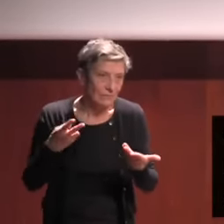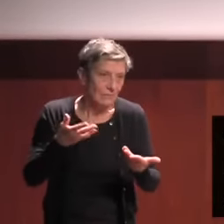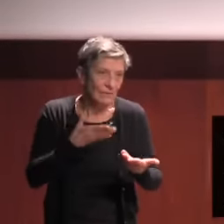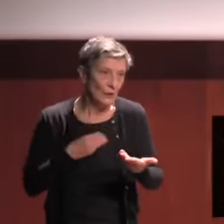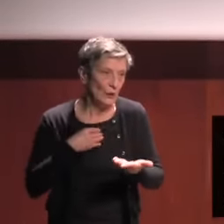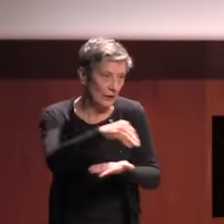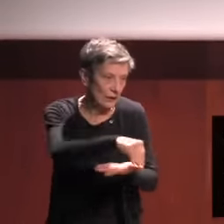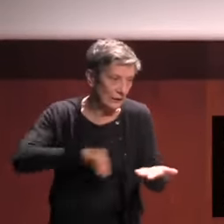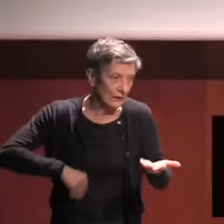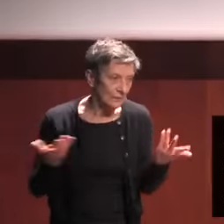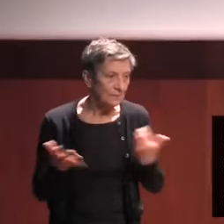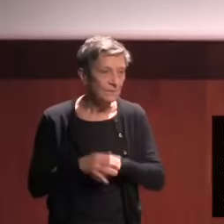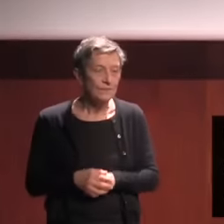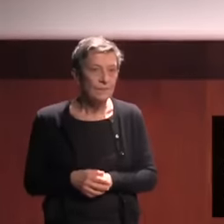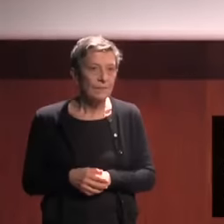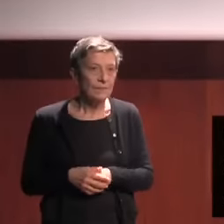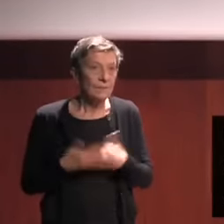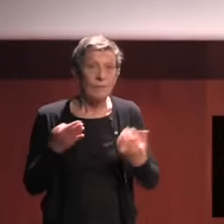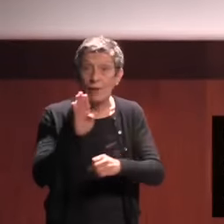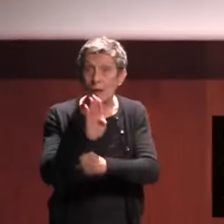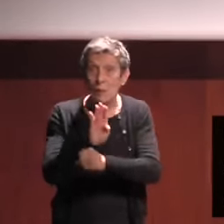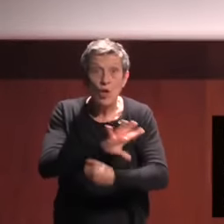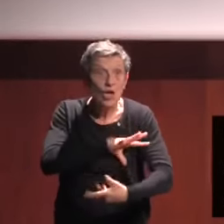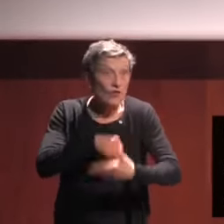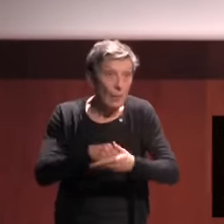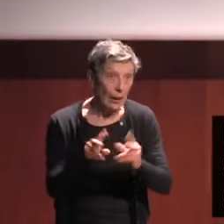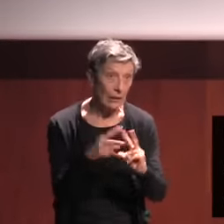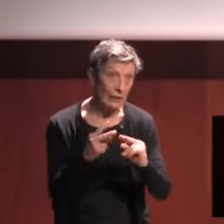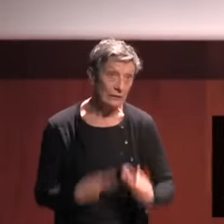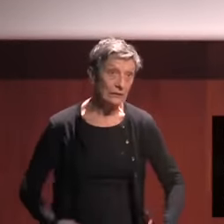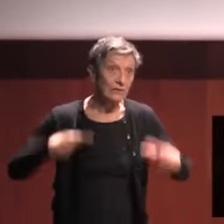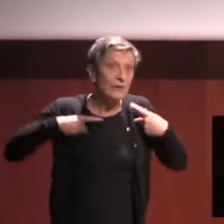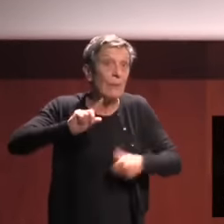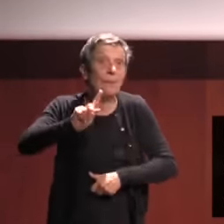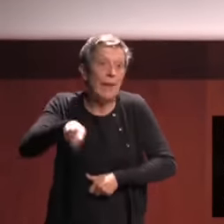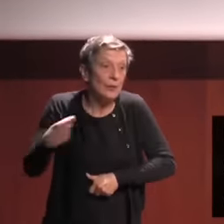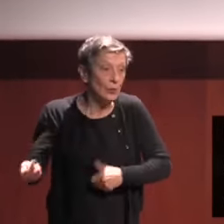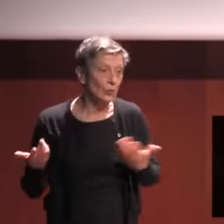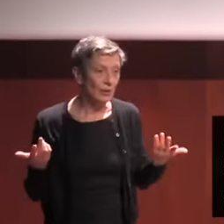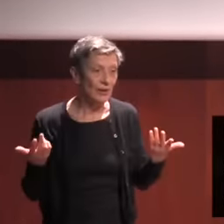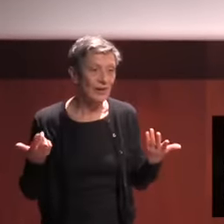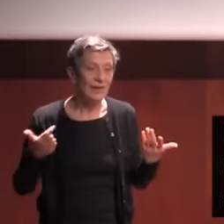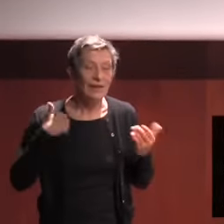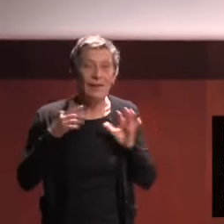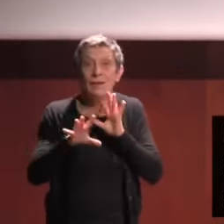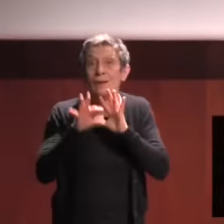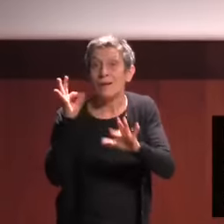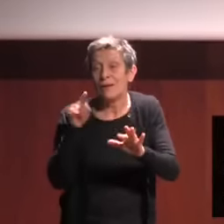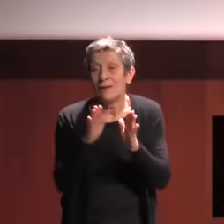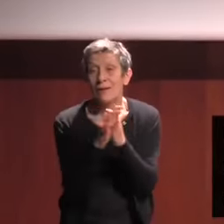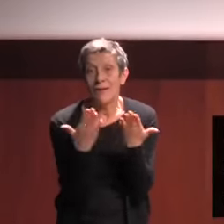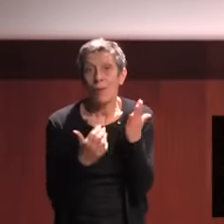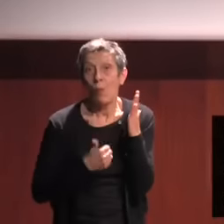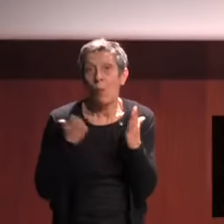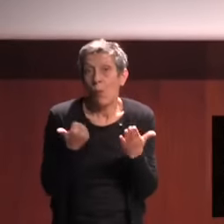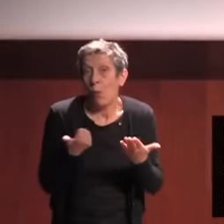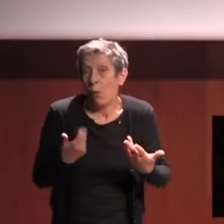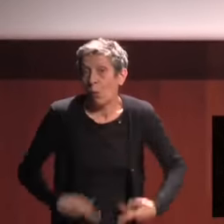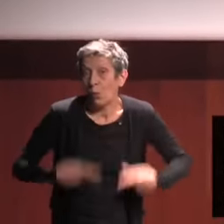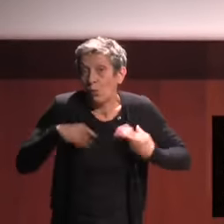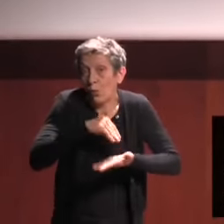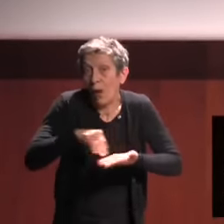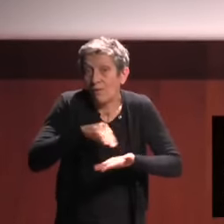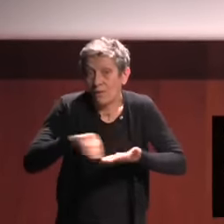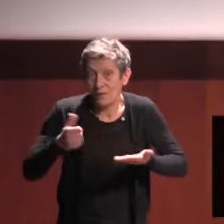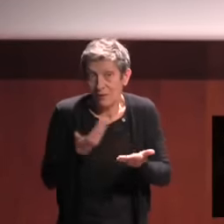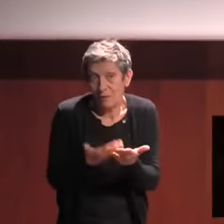sûr que les témoignages font partie des récits de vie. Je me suis limitée à la catégorie d'autobiographie. Donc là, c'est ce